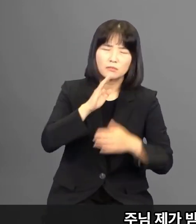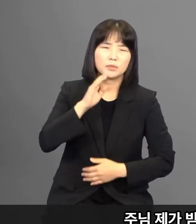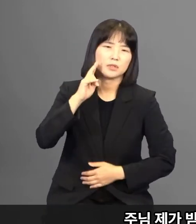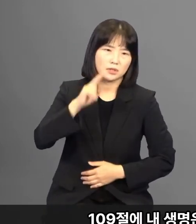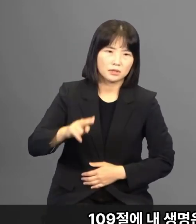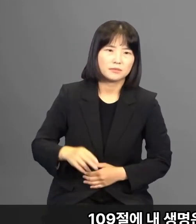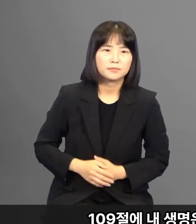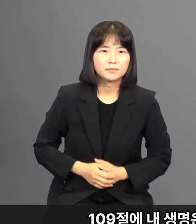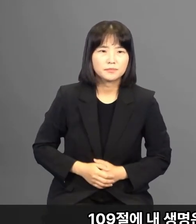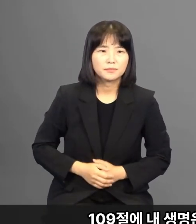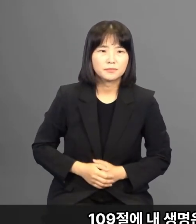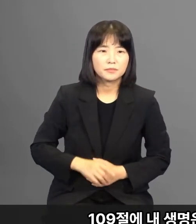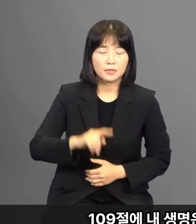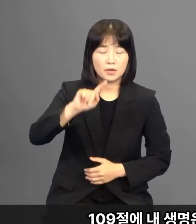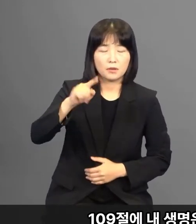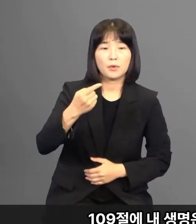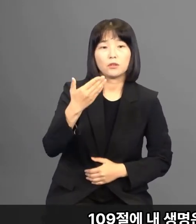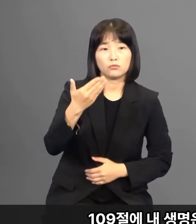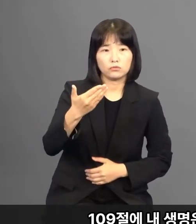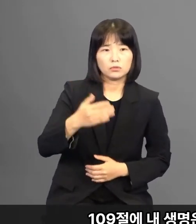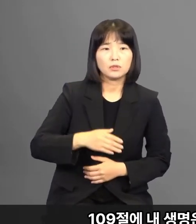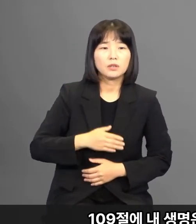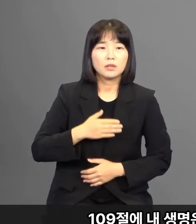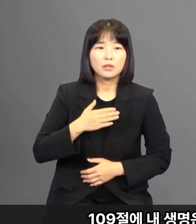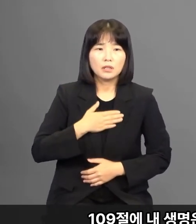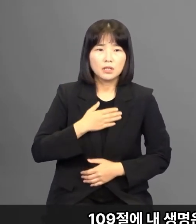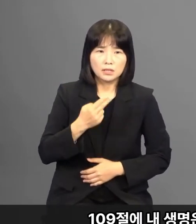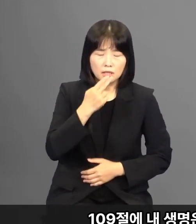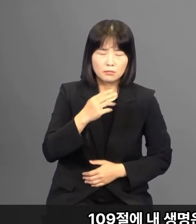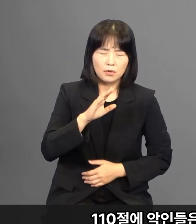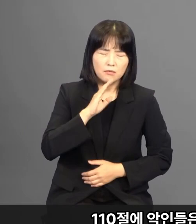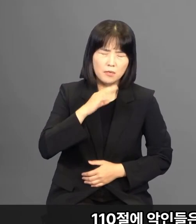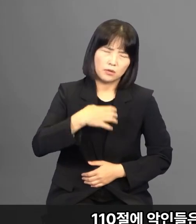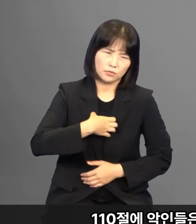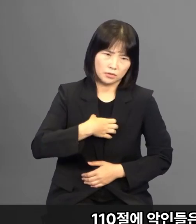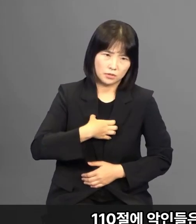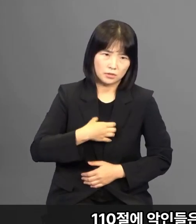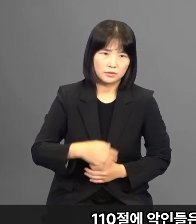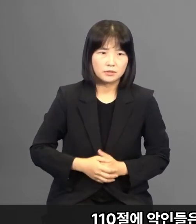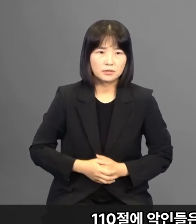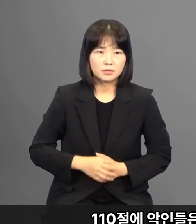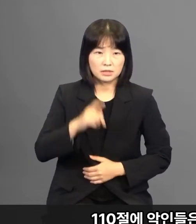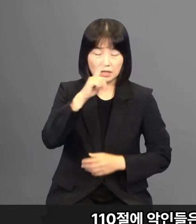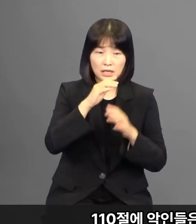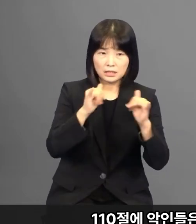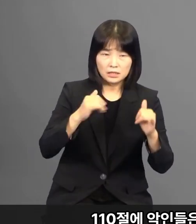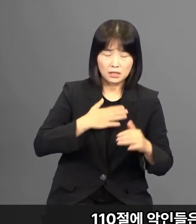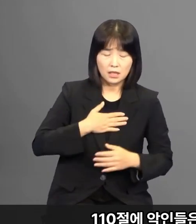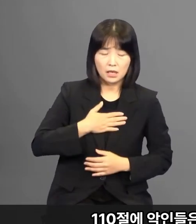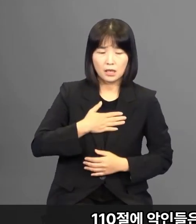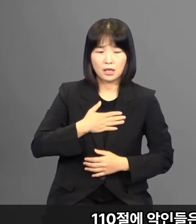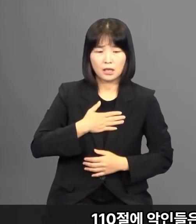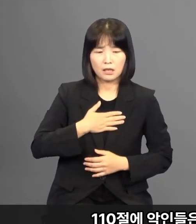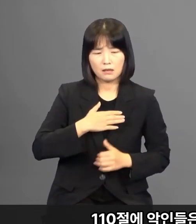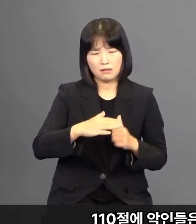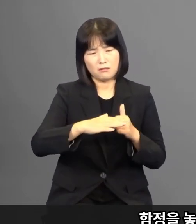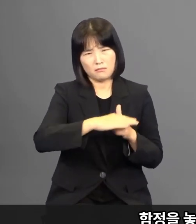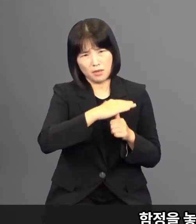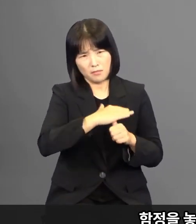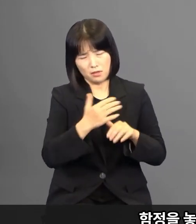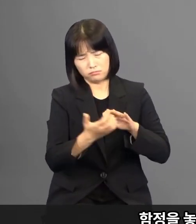심합니다. 109절에 내 생명은 언제나 위기에 처해 있습니다. 110절에 악인들은 내 앞에다가 올무를